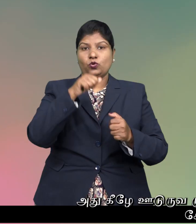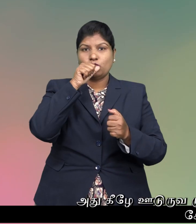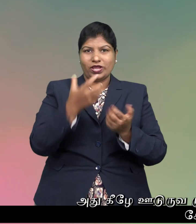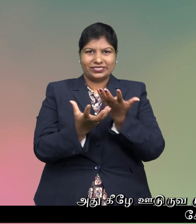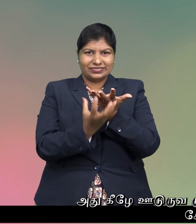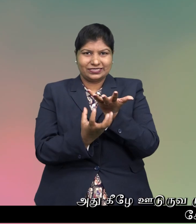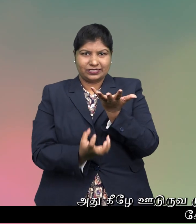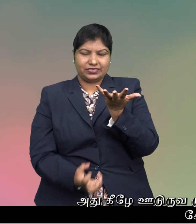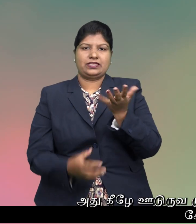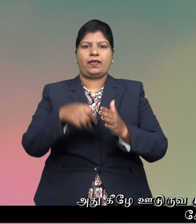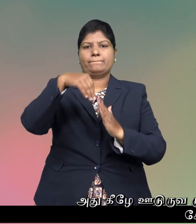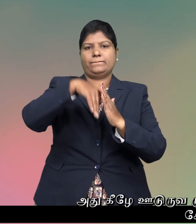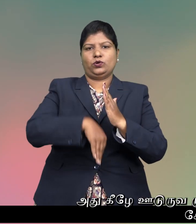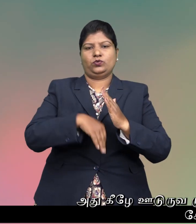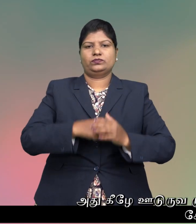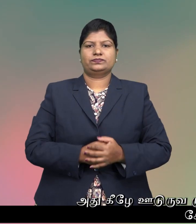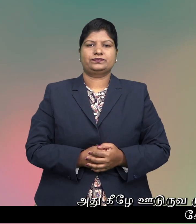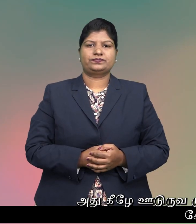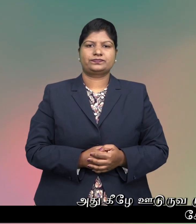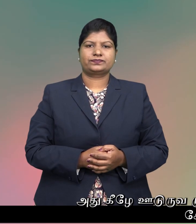வேர்களை சேதப்படுத்தும்.